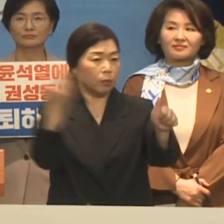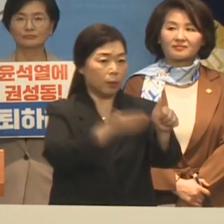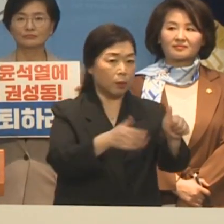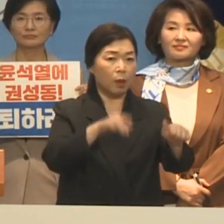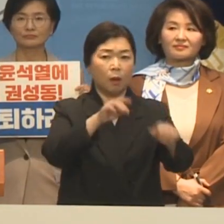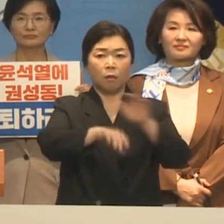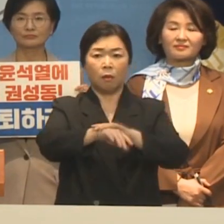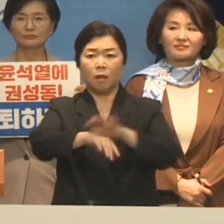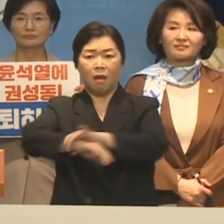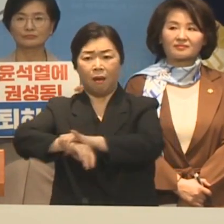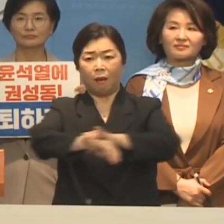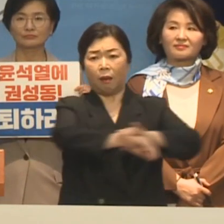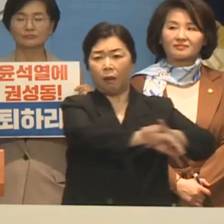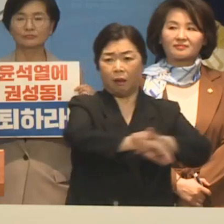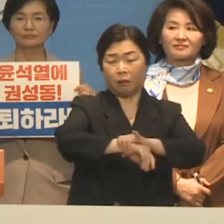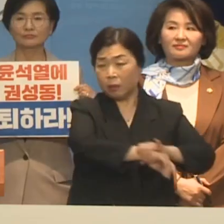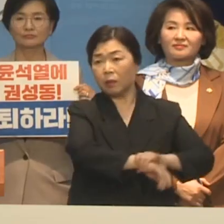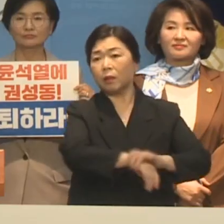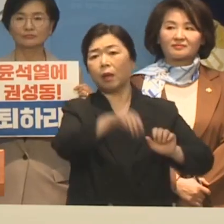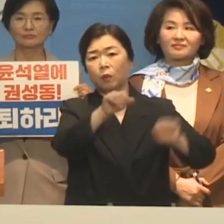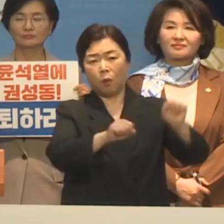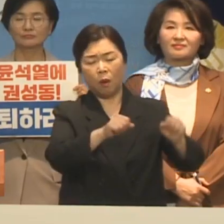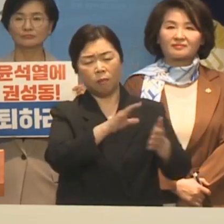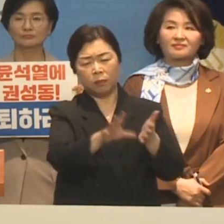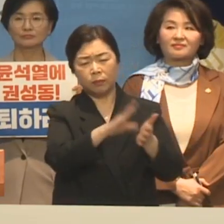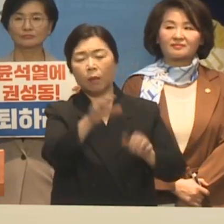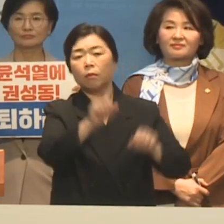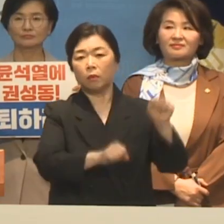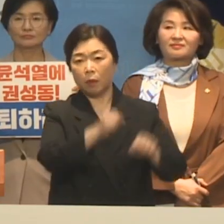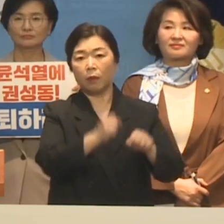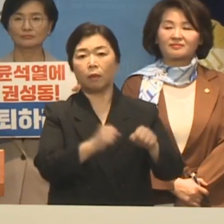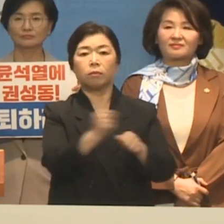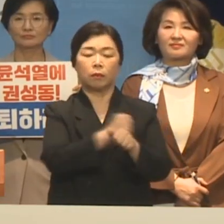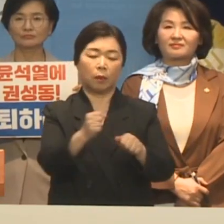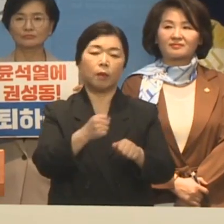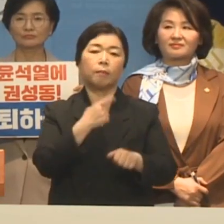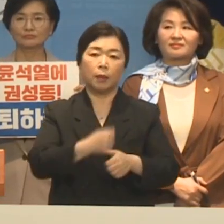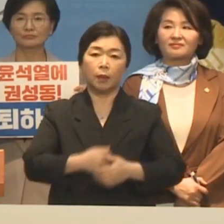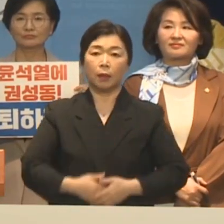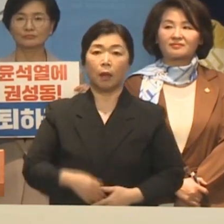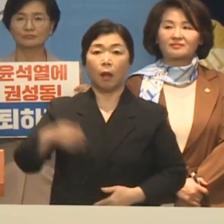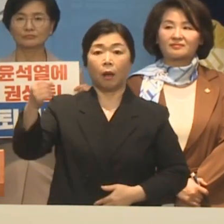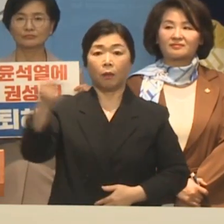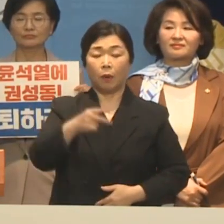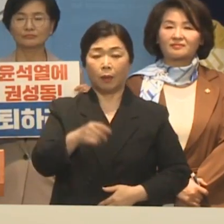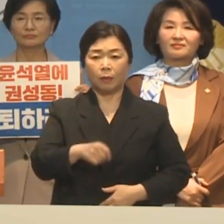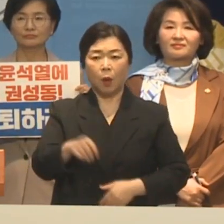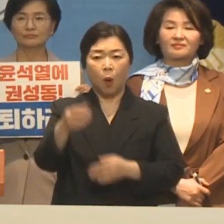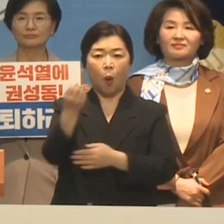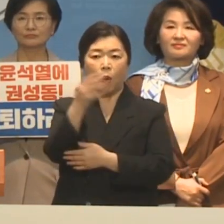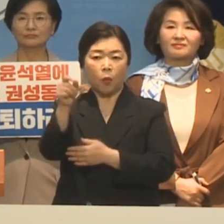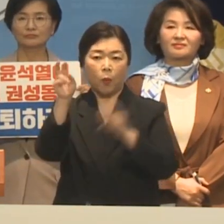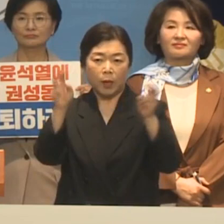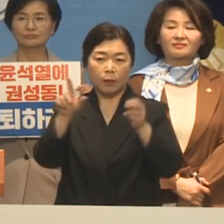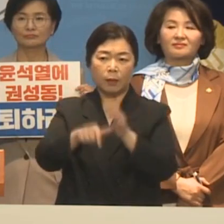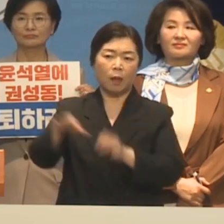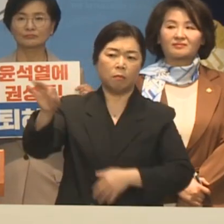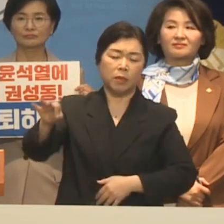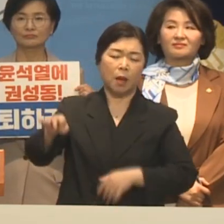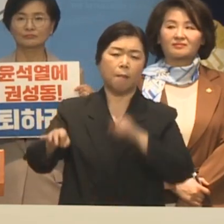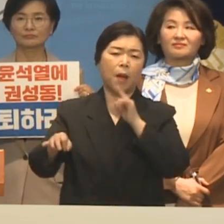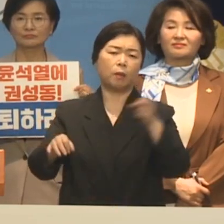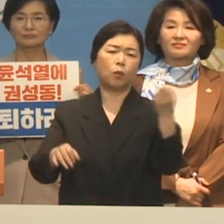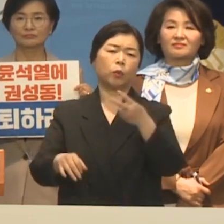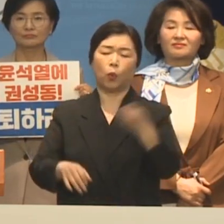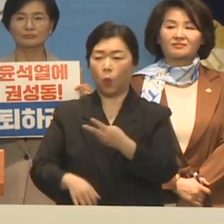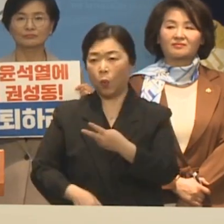손목을 거칠게 잡아 끌고 가는 폭력을 행사했습니다. 또한 특정 언론사에 대한 비하 발언을